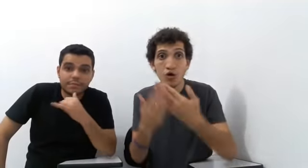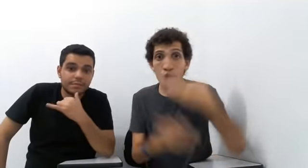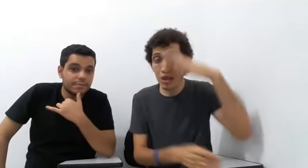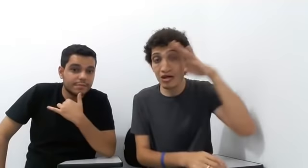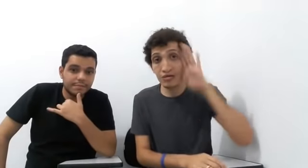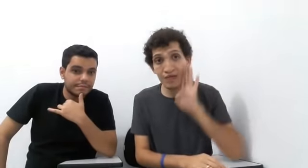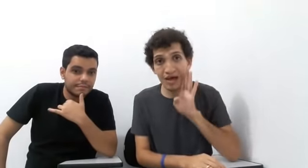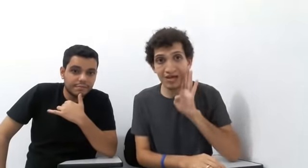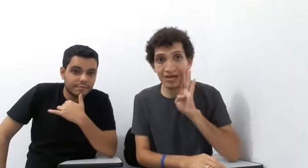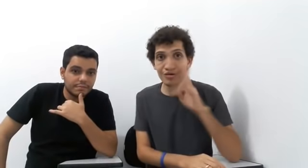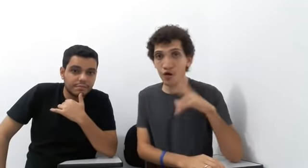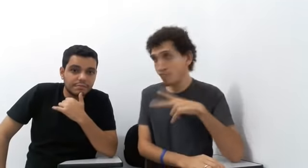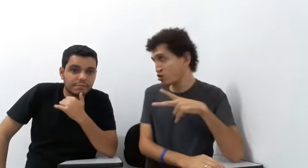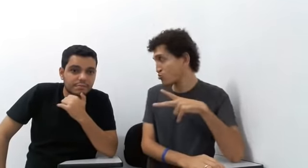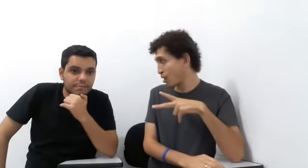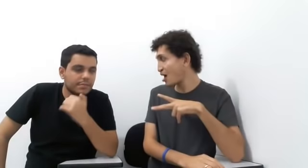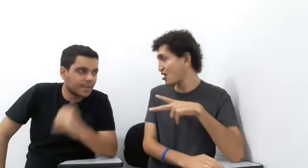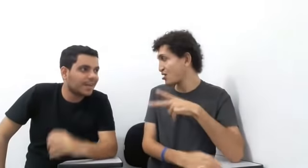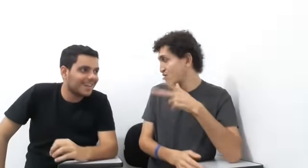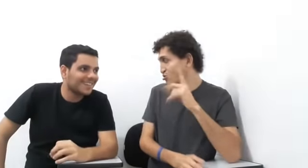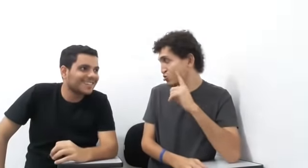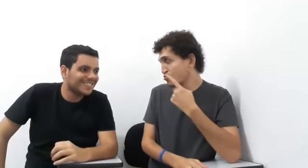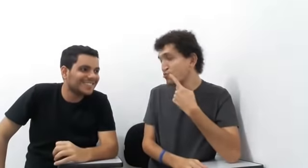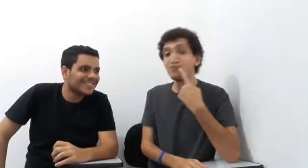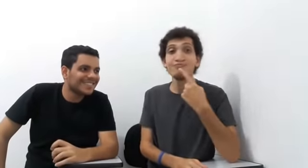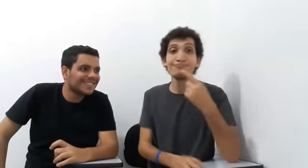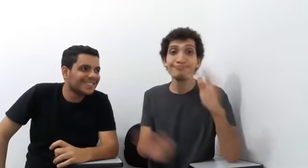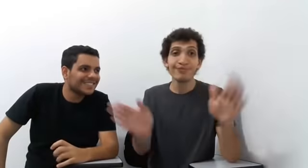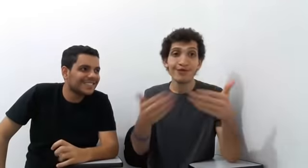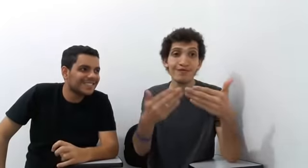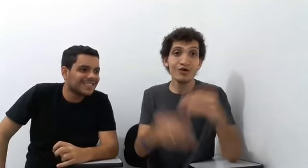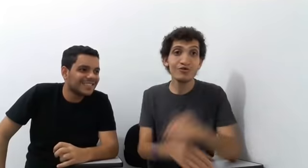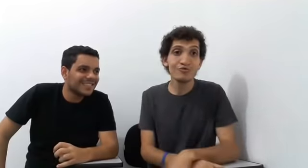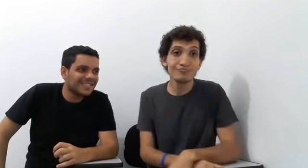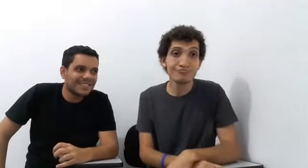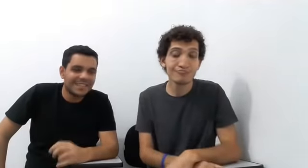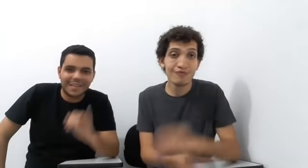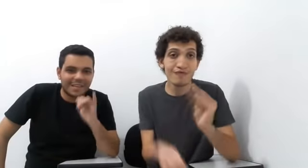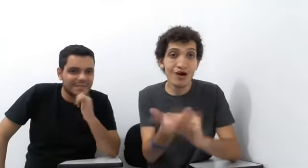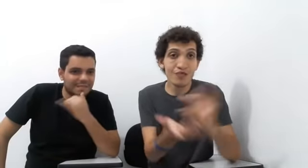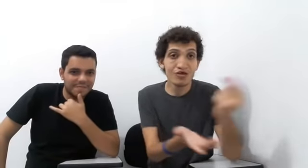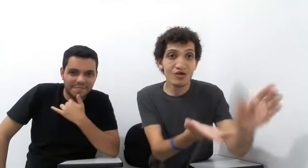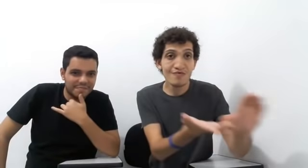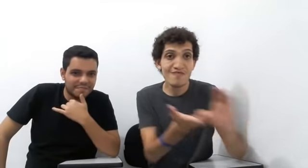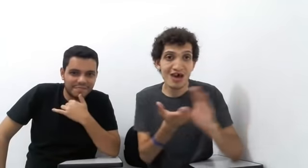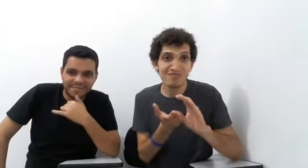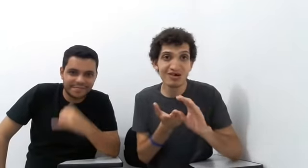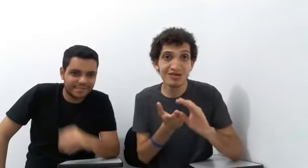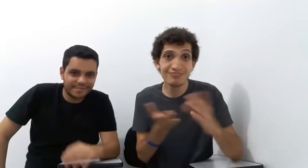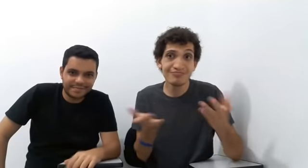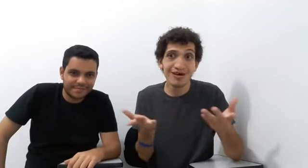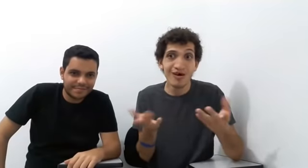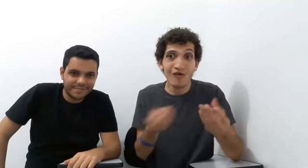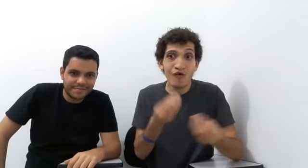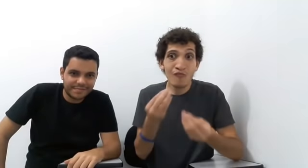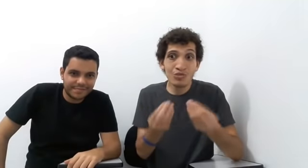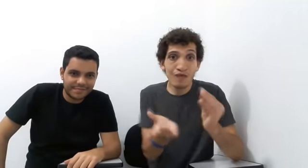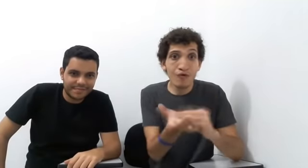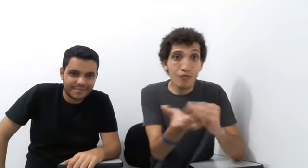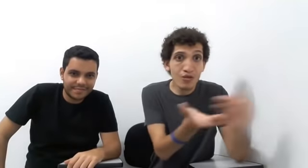escola Santinês, que é uma escola particular, de surdo, fechou, por falta de verba. Então, ou está faltando